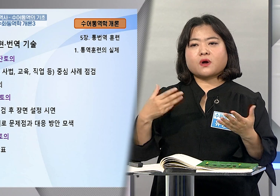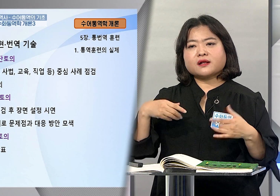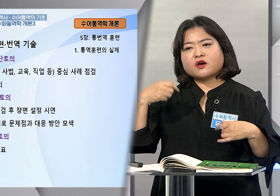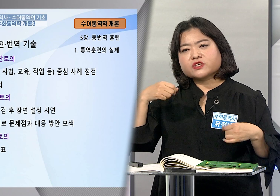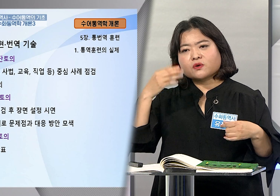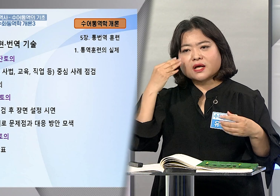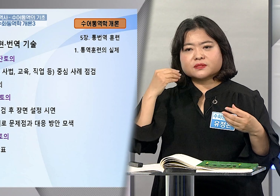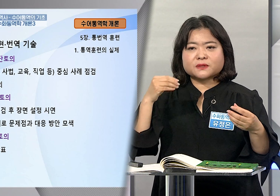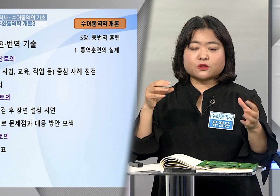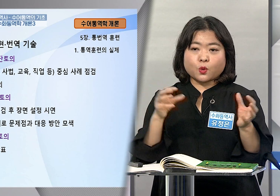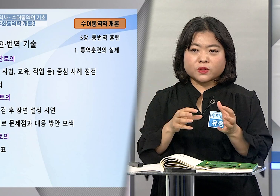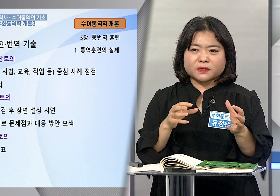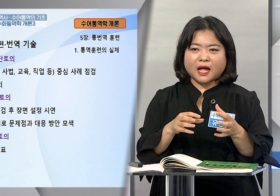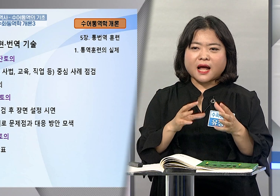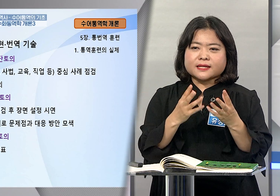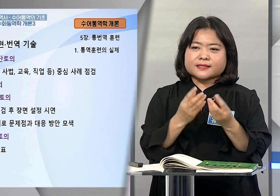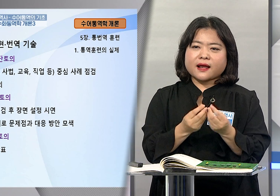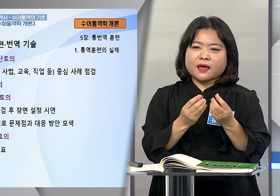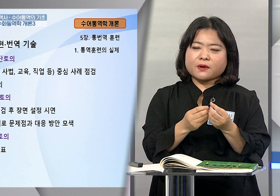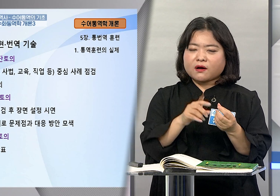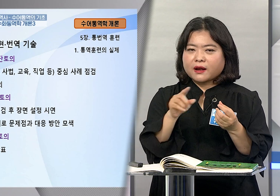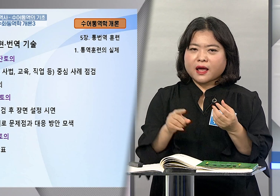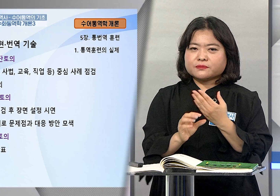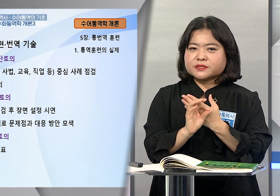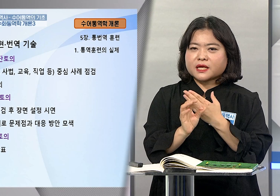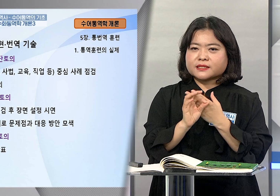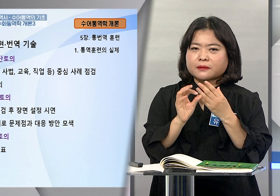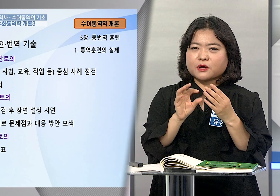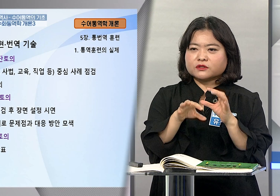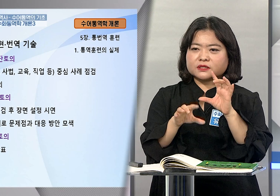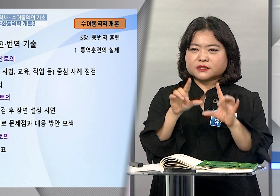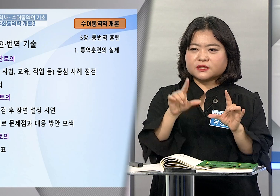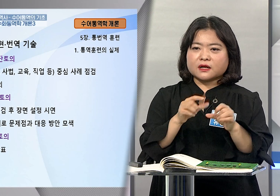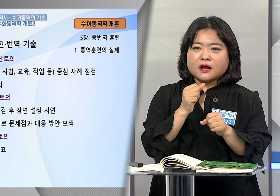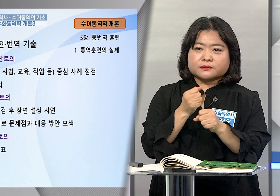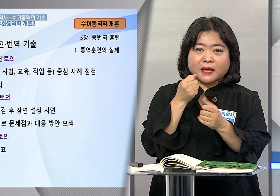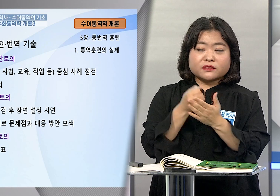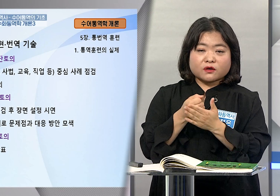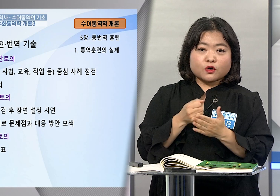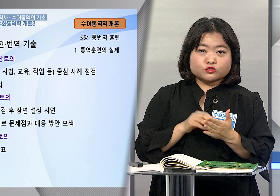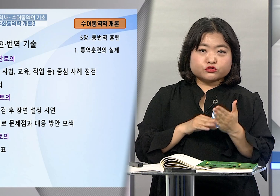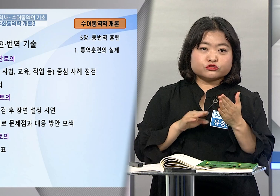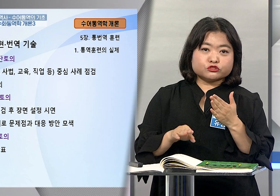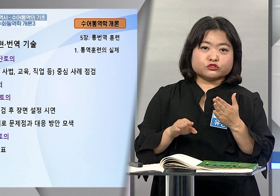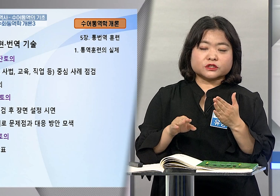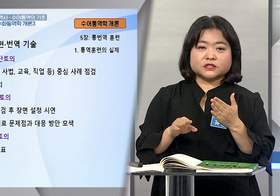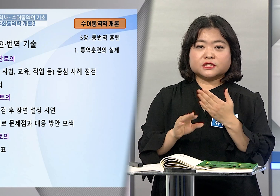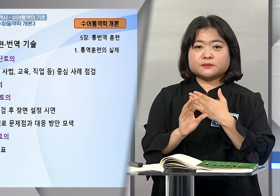역할 연기와 집단 토의입니다. 사례별의 임시의 장면들을 만들어 온 후 그